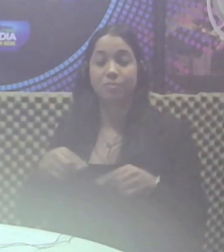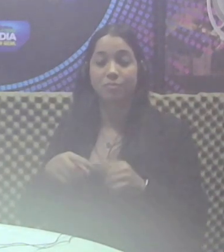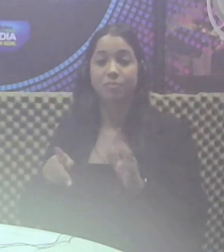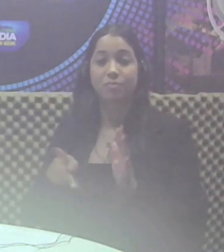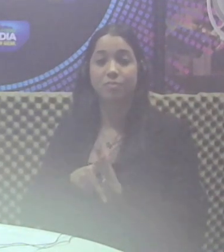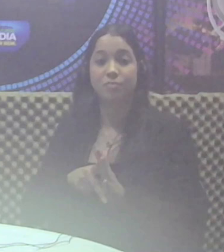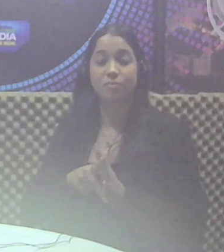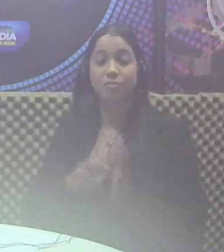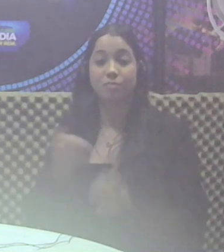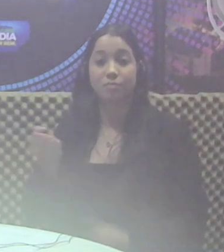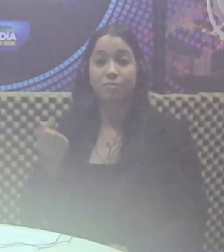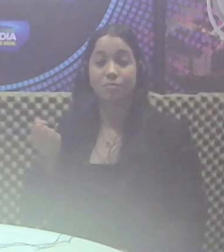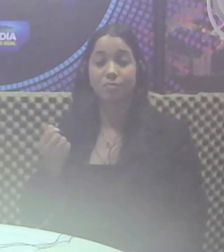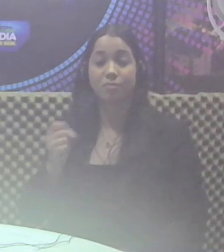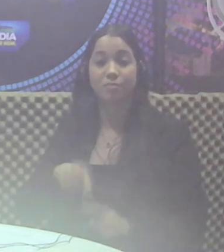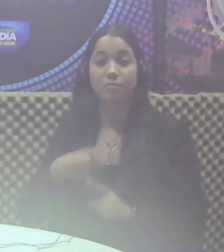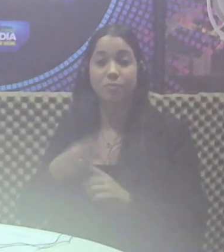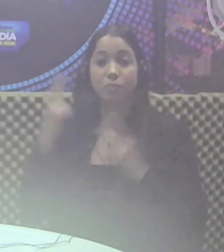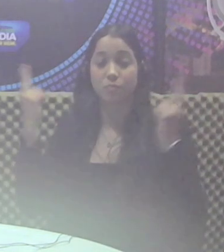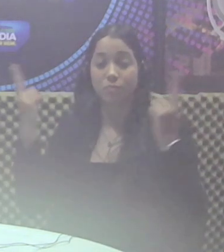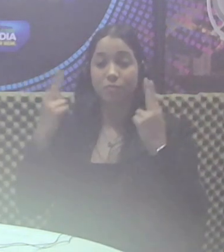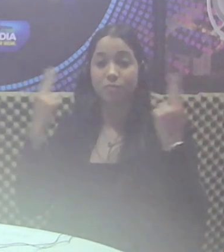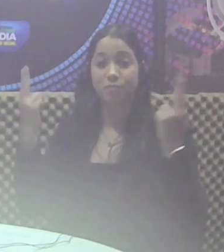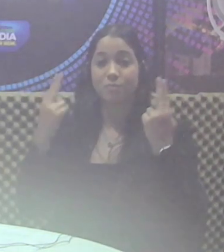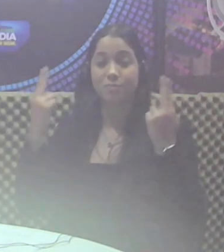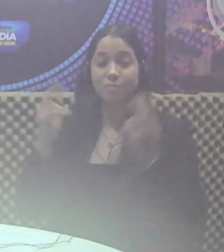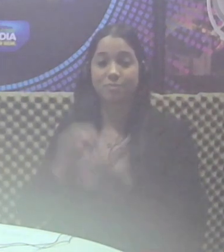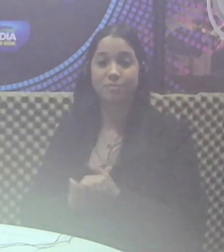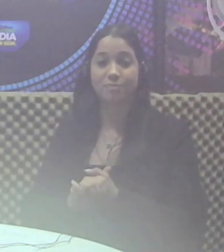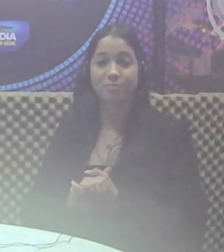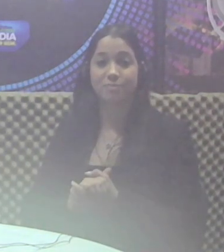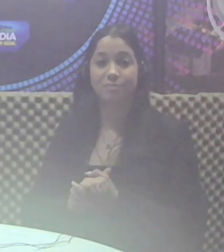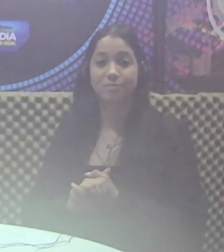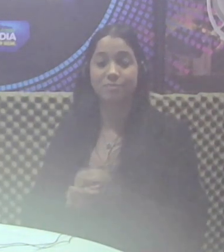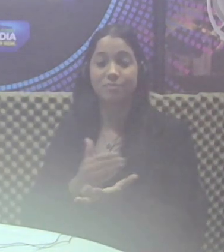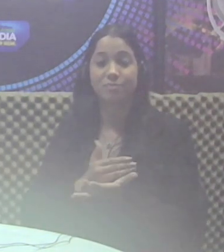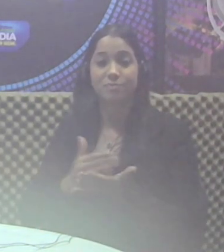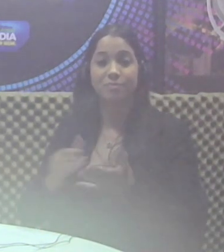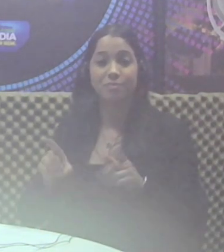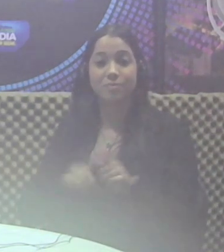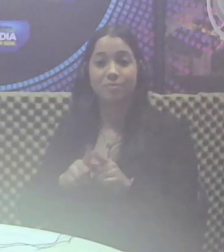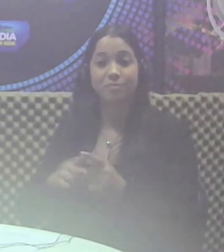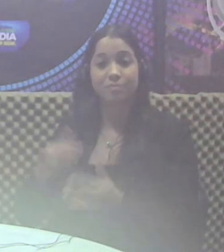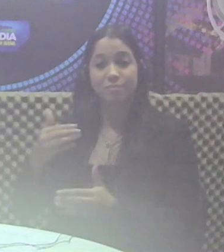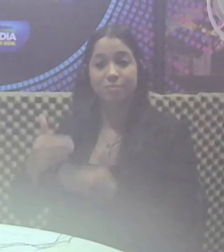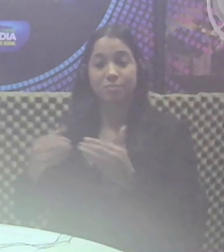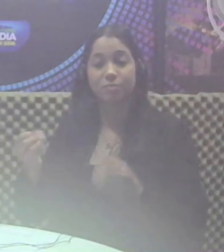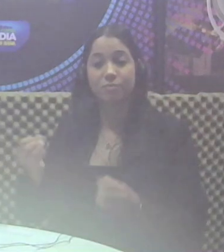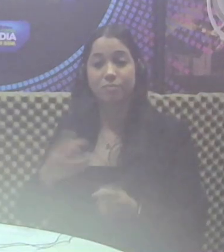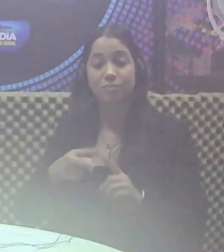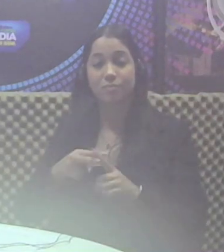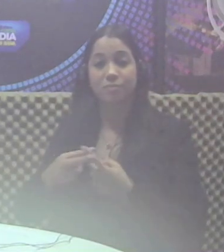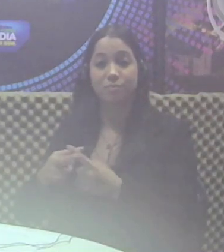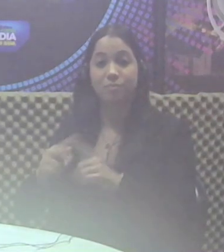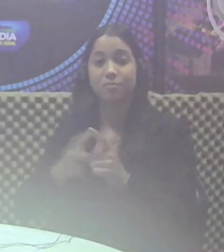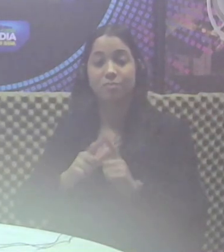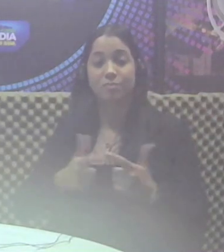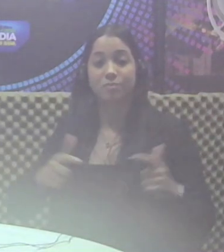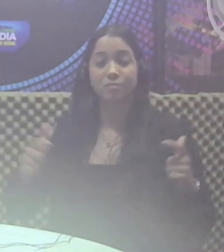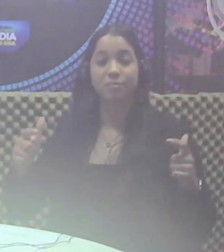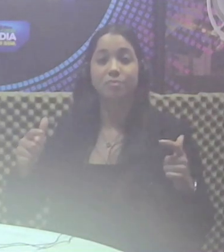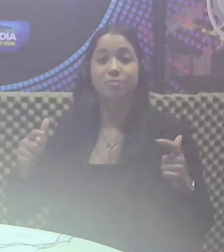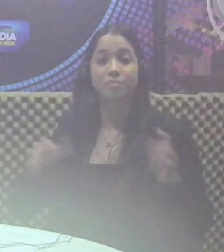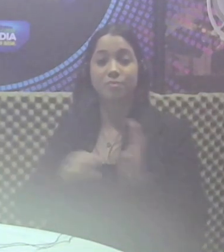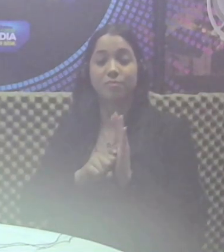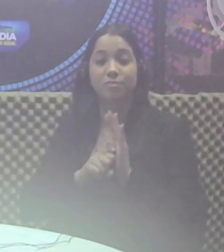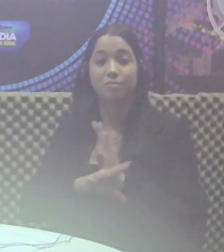de leite materno e ambulatório. Além disso, foram iniciados os procedimentos para novas reformas e ampliações,